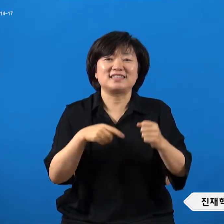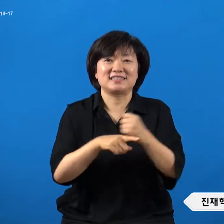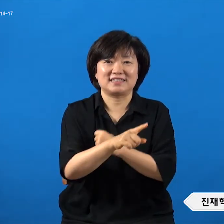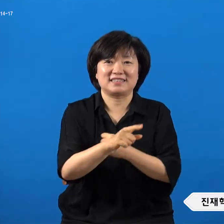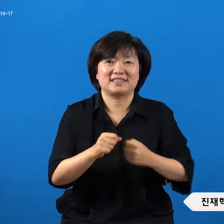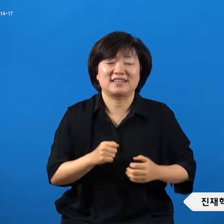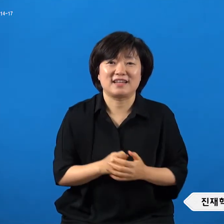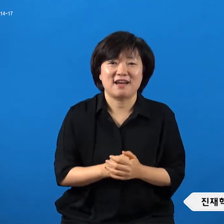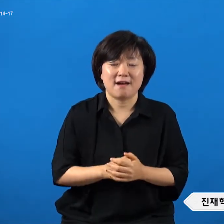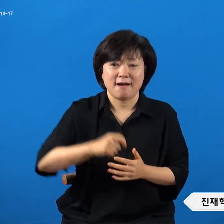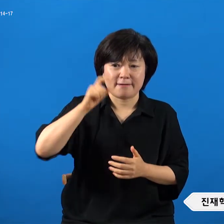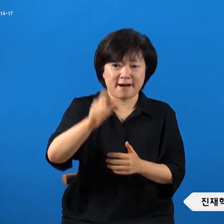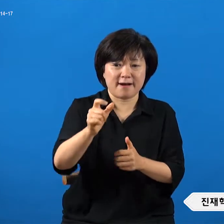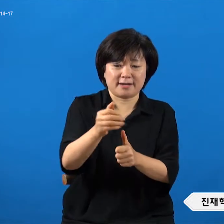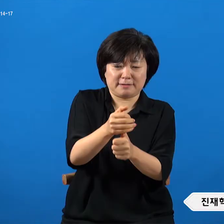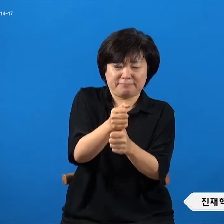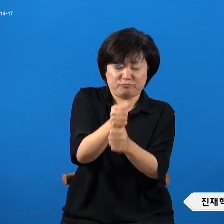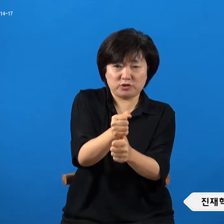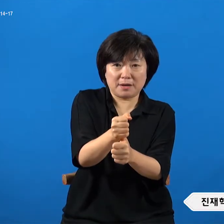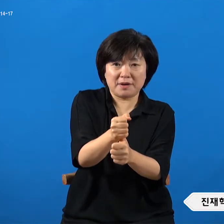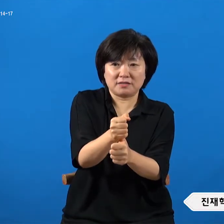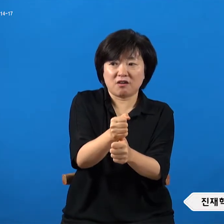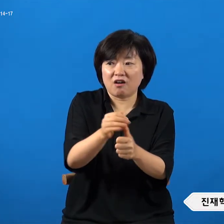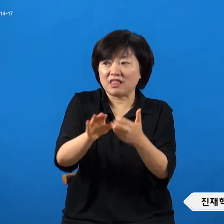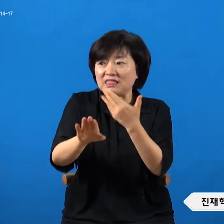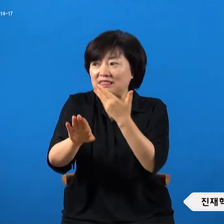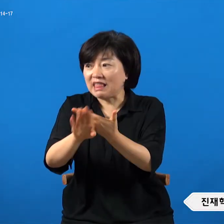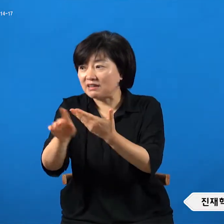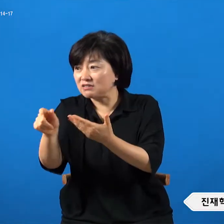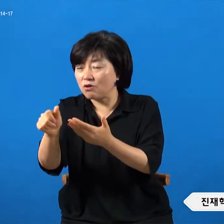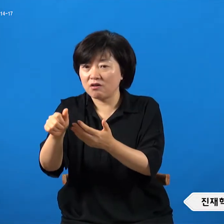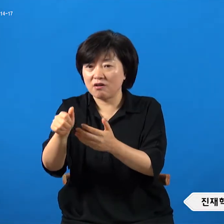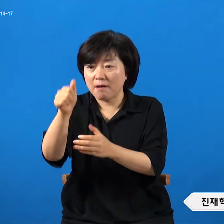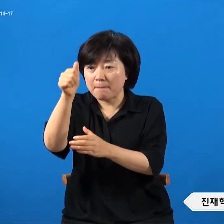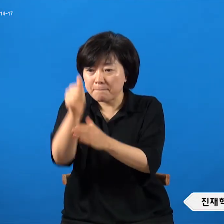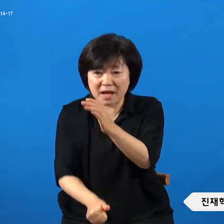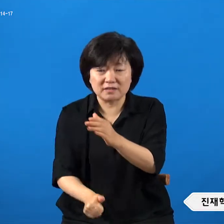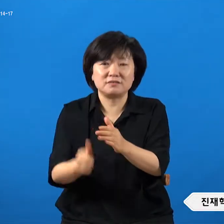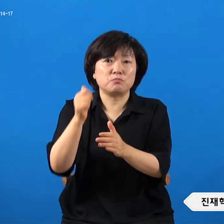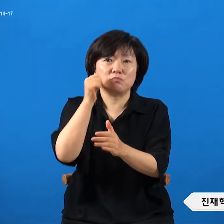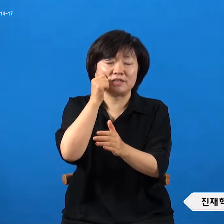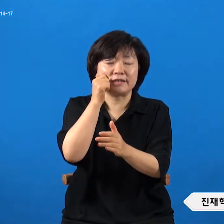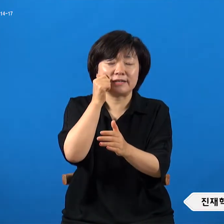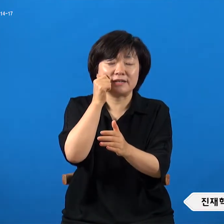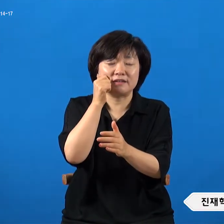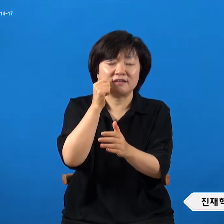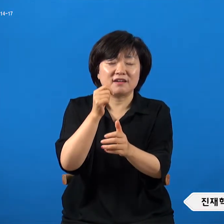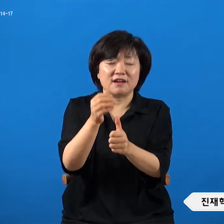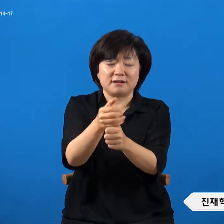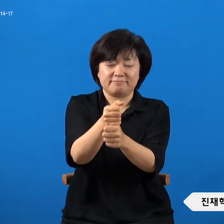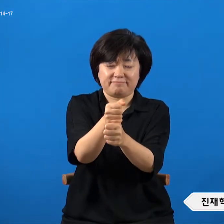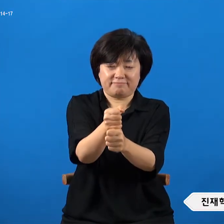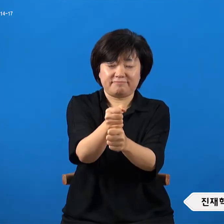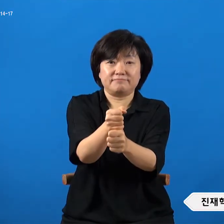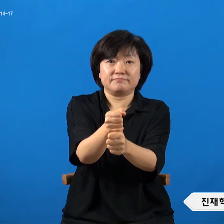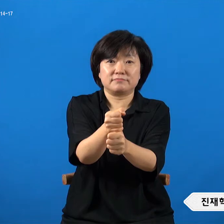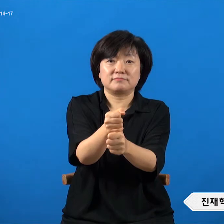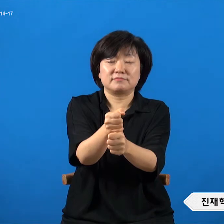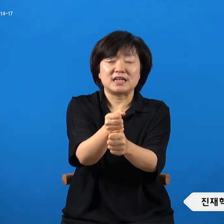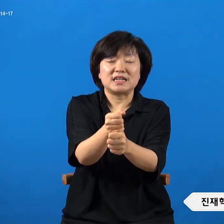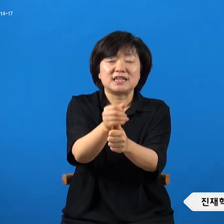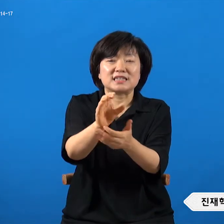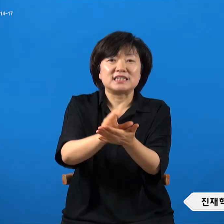something together. 꽉 붙잡아서 다른 어떤 것도 빠져나가지 못하는 것. 그래서 다른 성경은